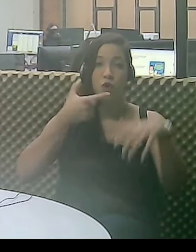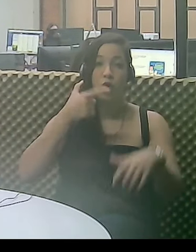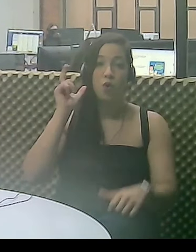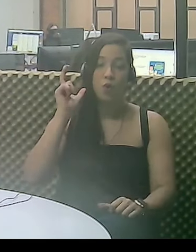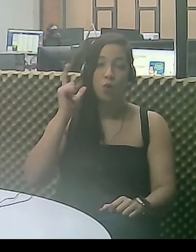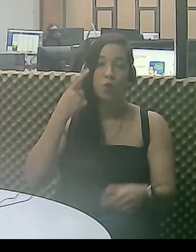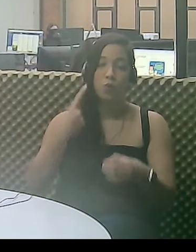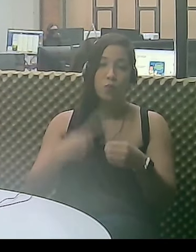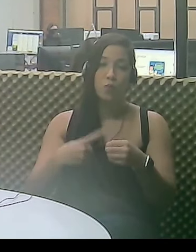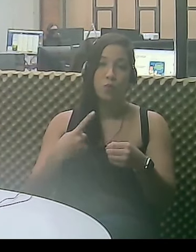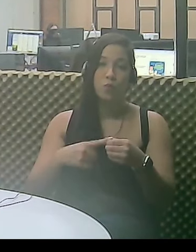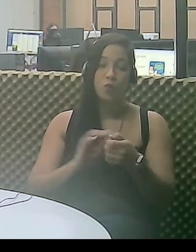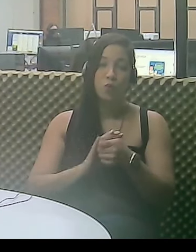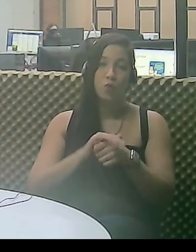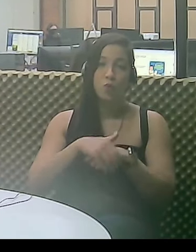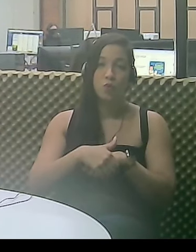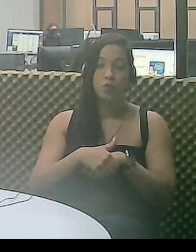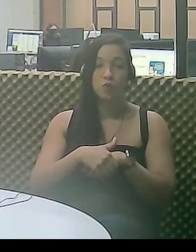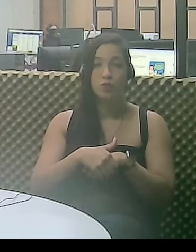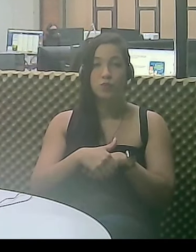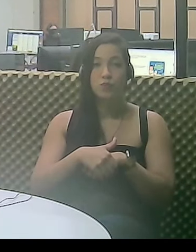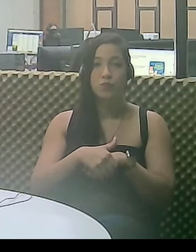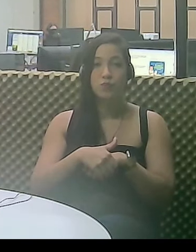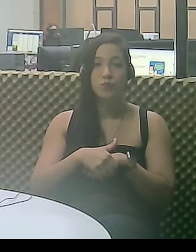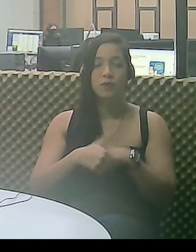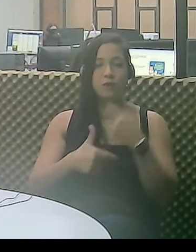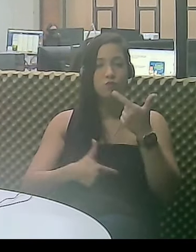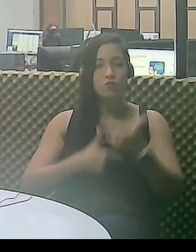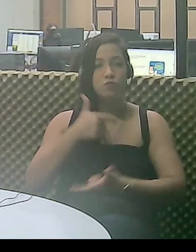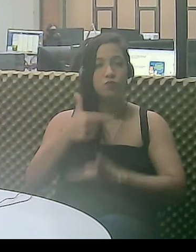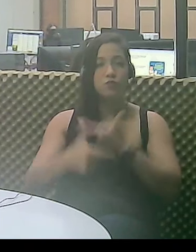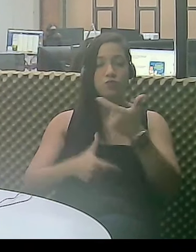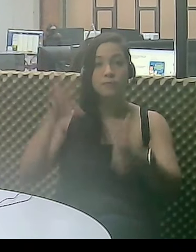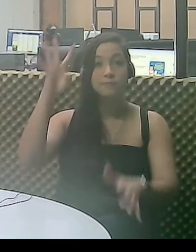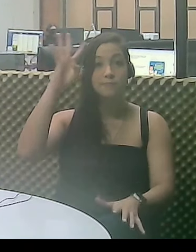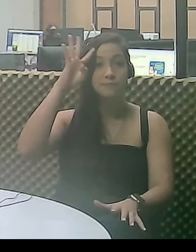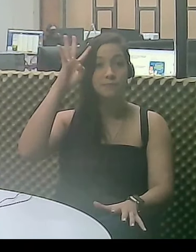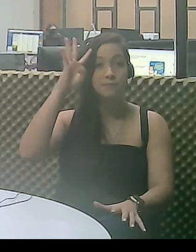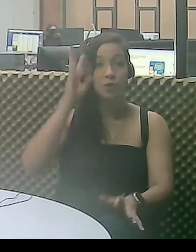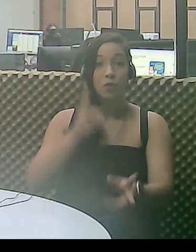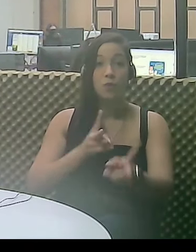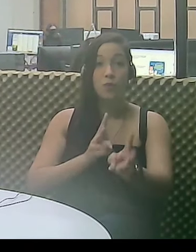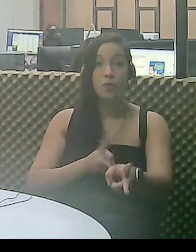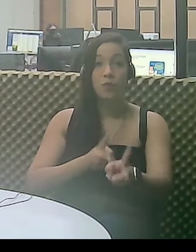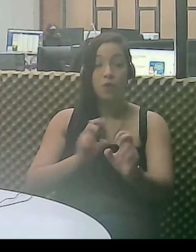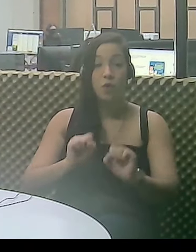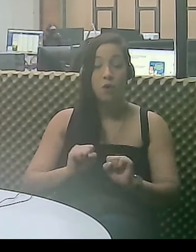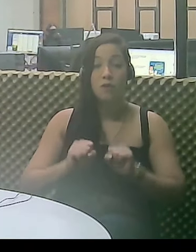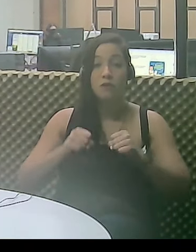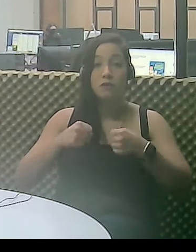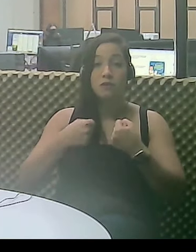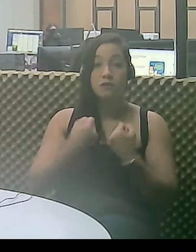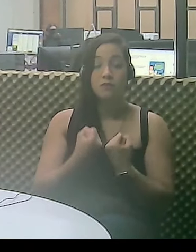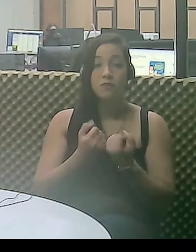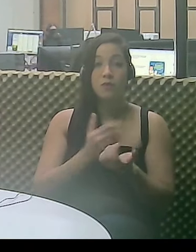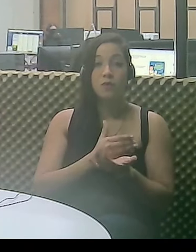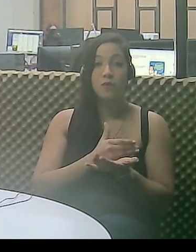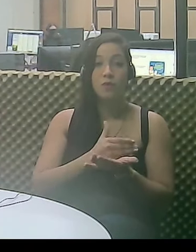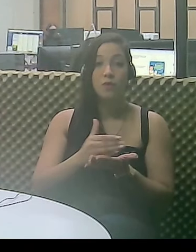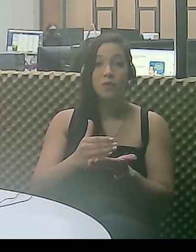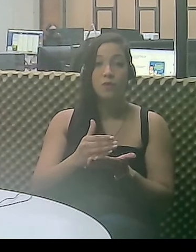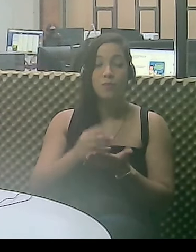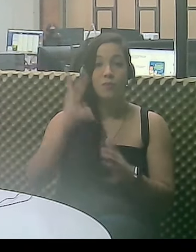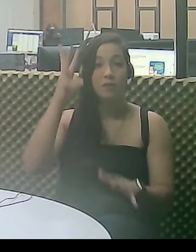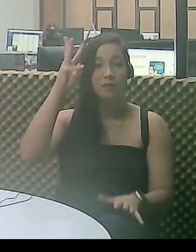atingiu a cidade na noite de ontem. Os trabalhos desta quarta-feira são uma continuidade da força-tarefa iniciada ainda